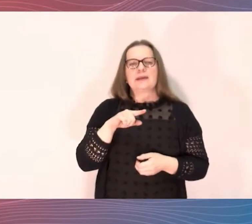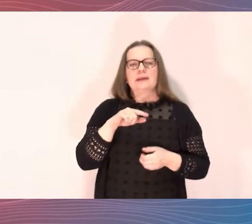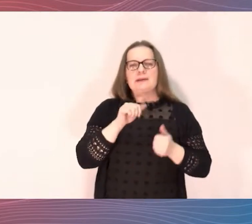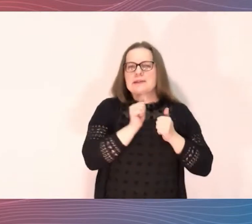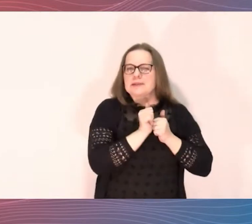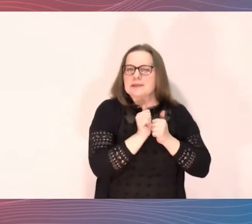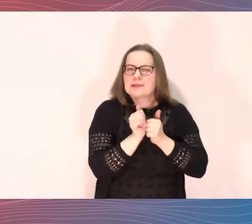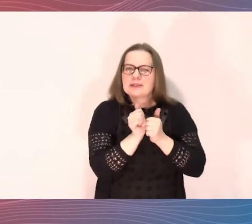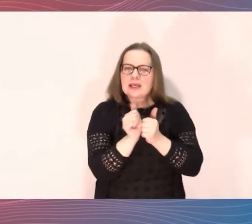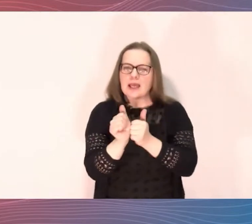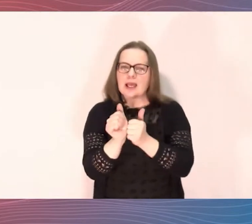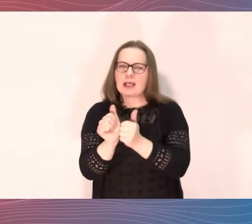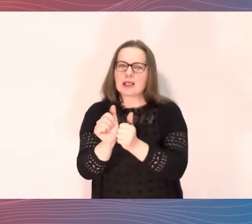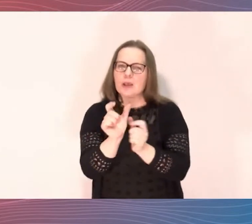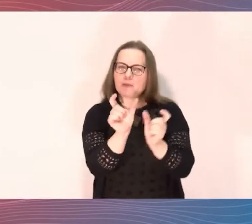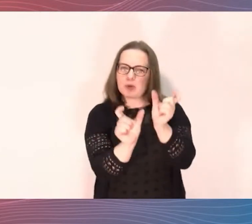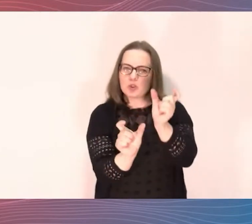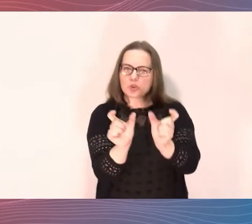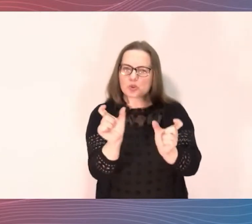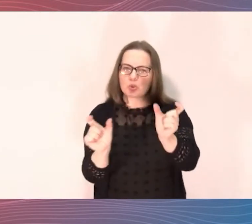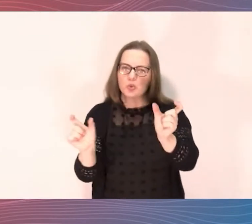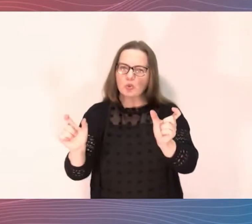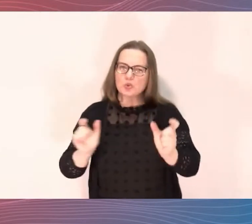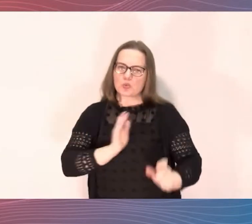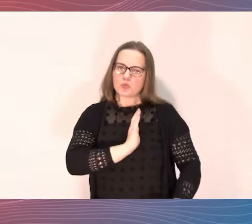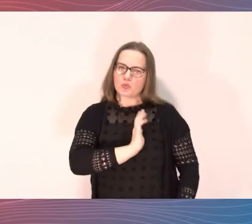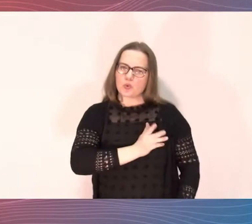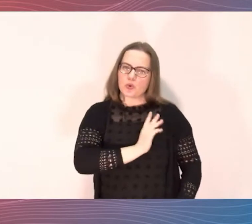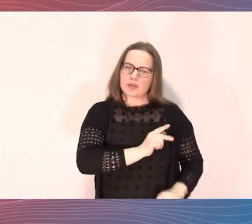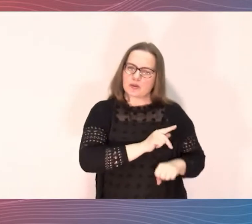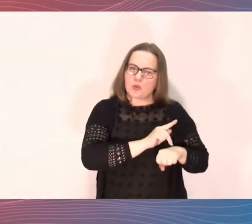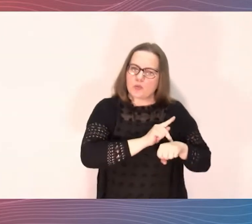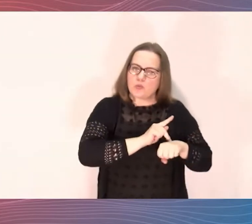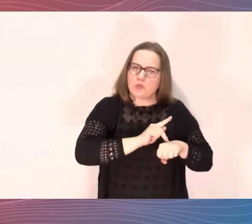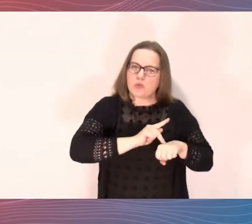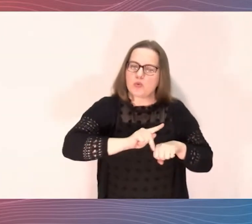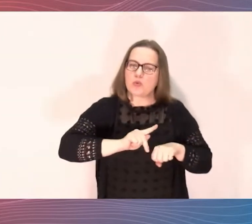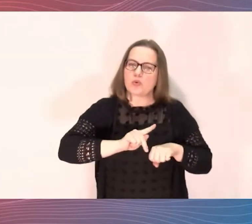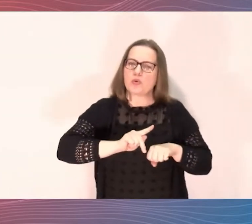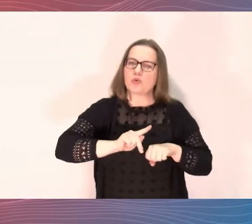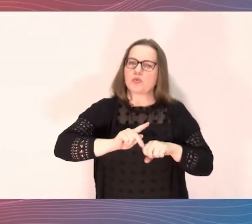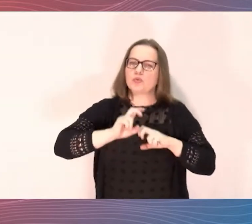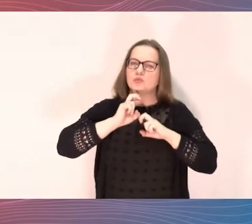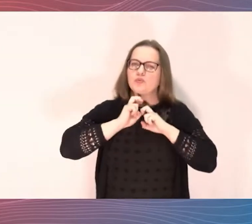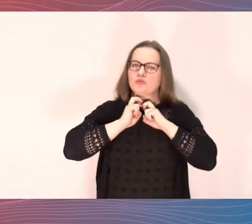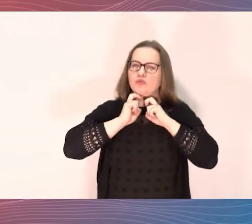a paz com os de coração puro. Invocam o Senhor.